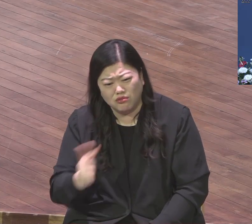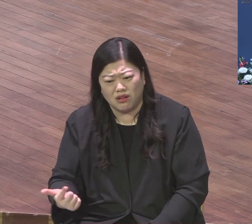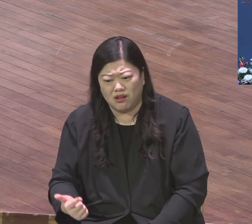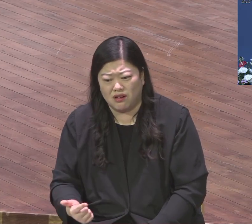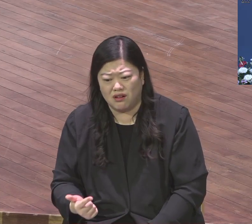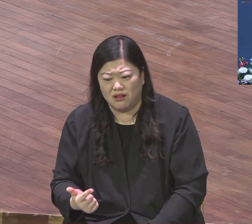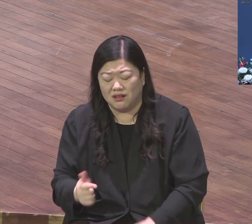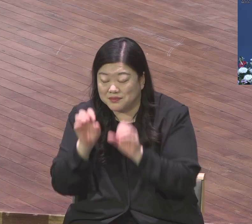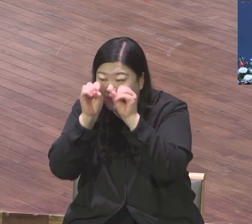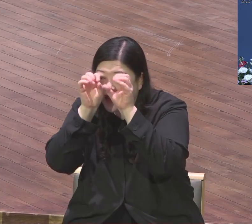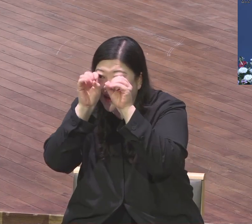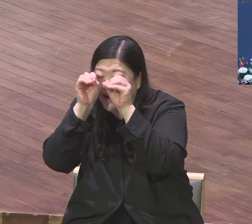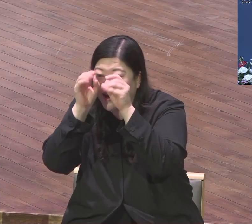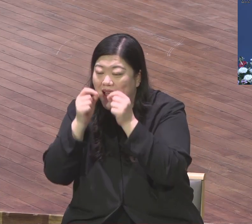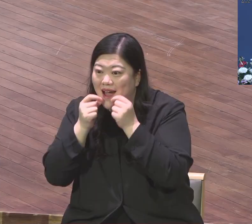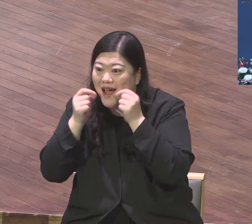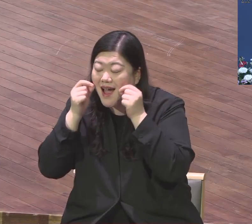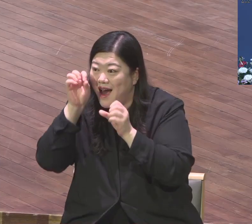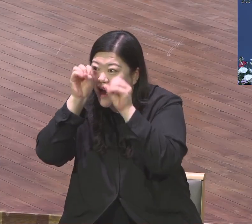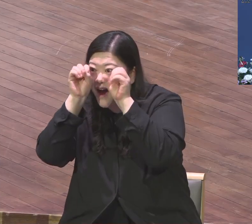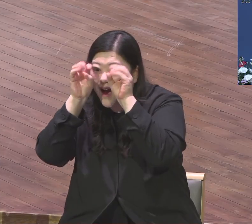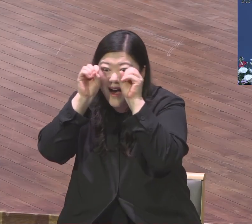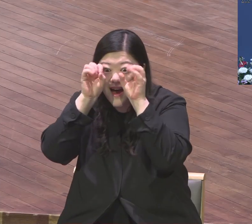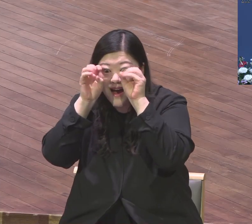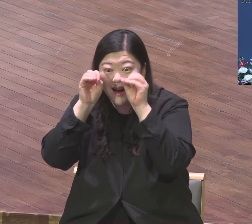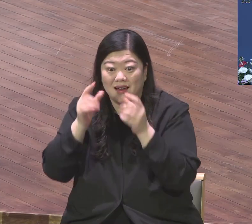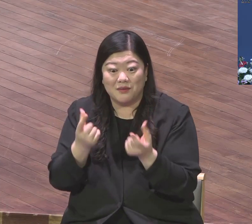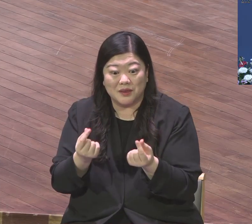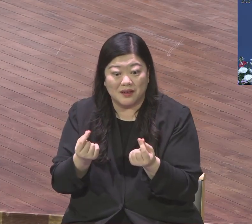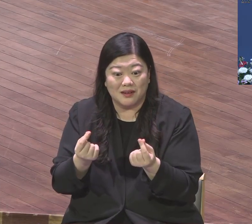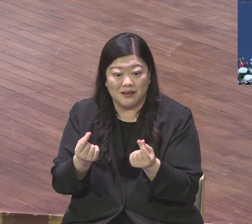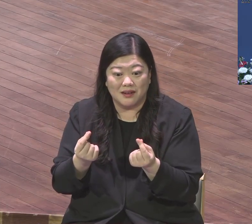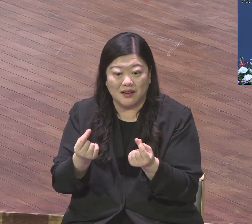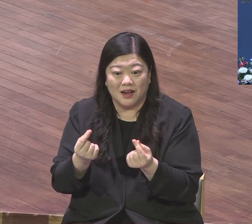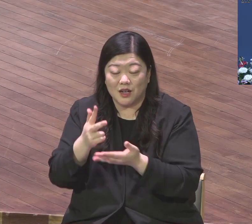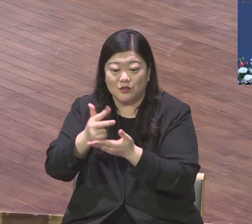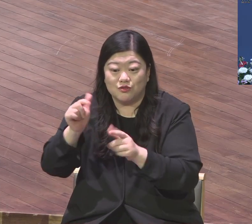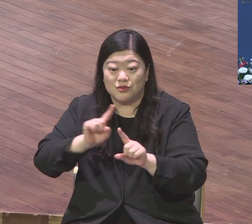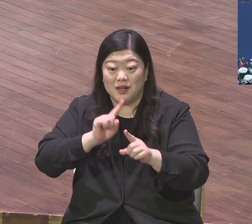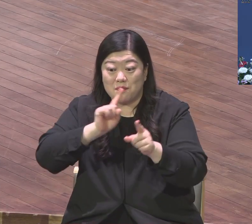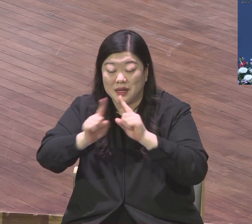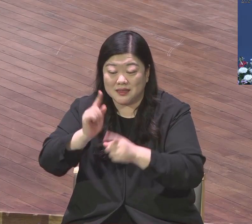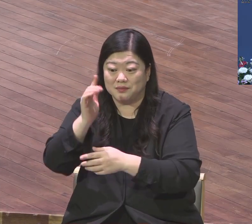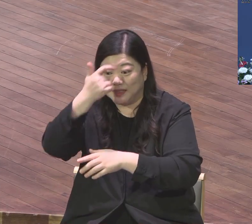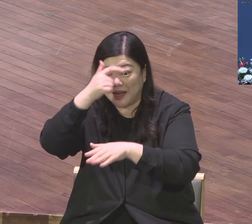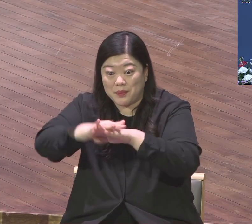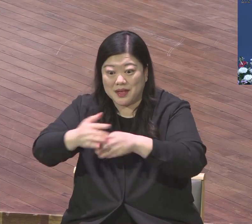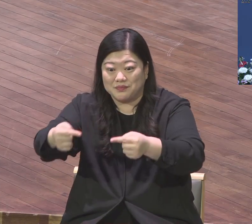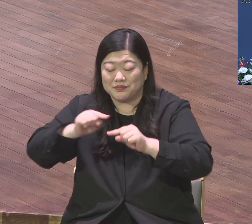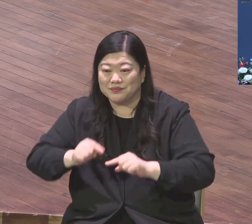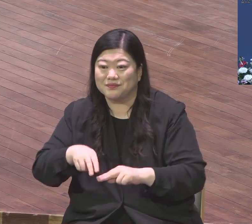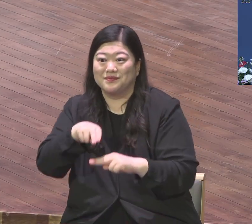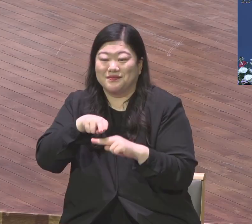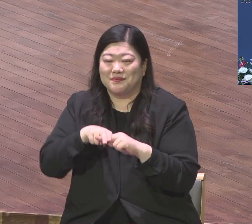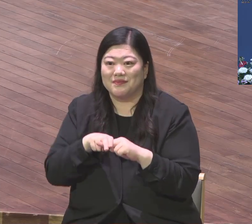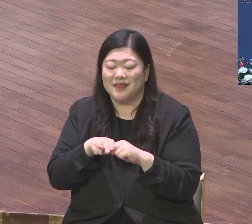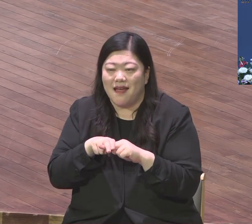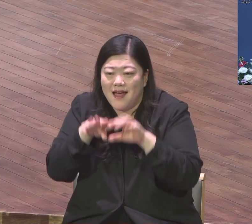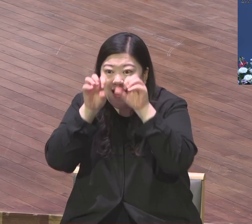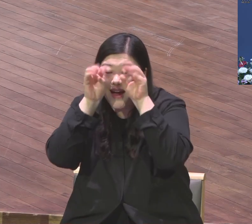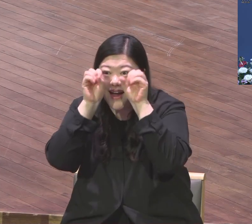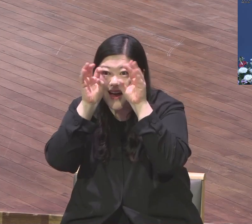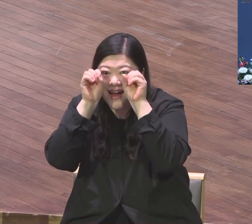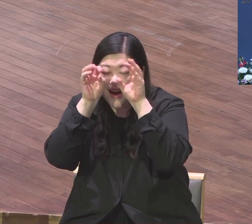하기 때문에 강단에서 무슨 말씀이 선포될지 그 기대가 가득 찬 모습으로